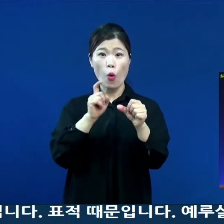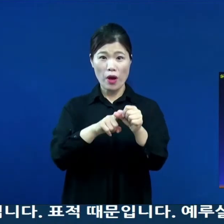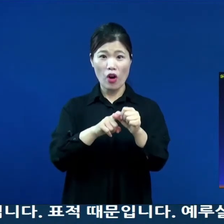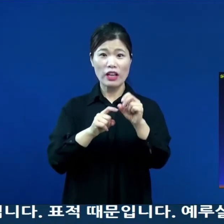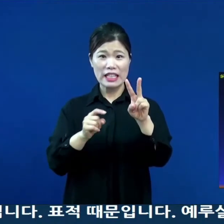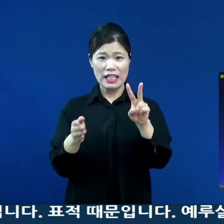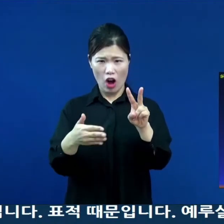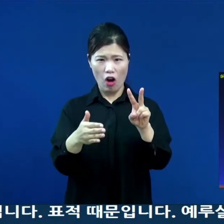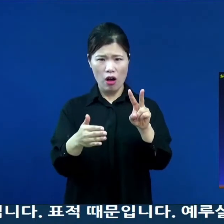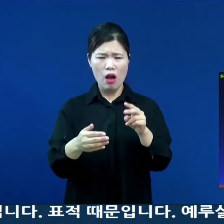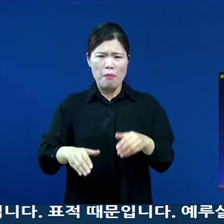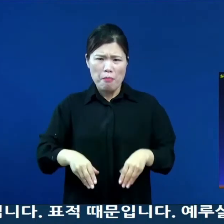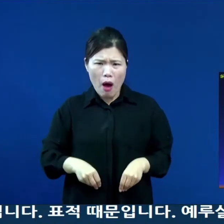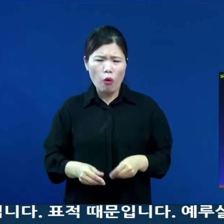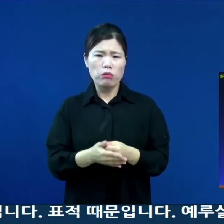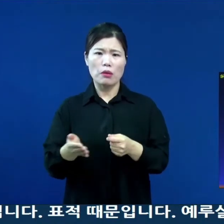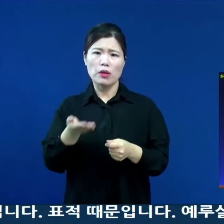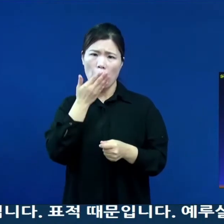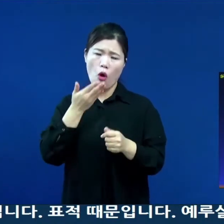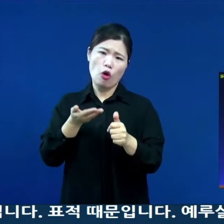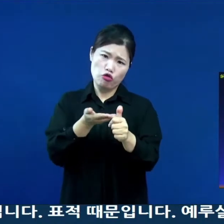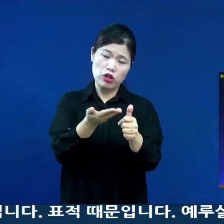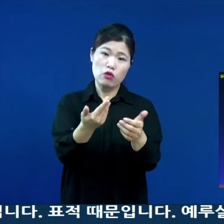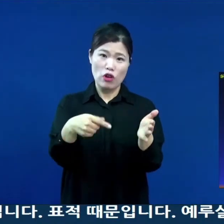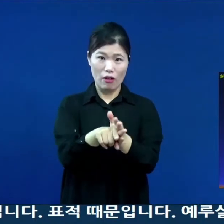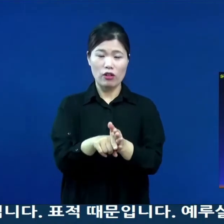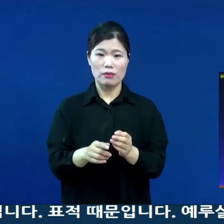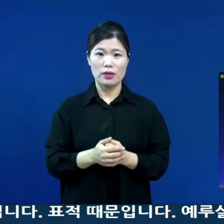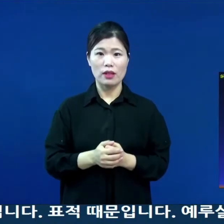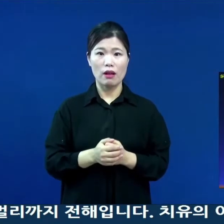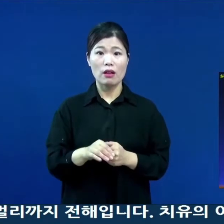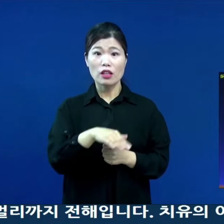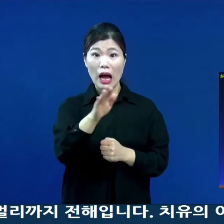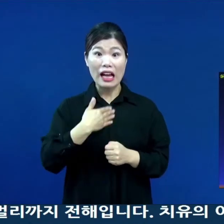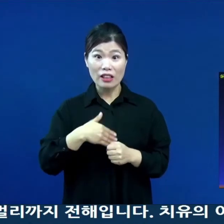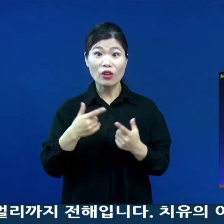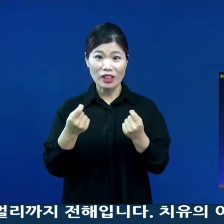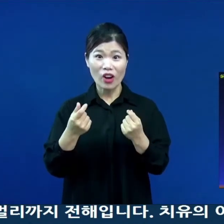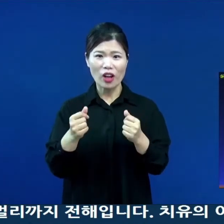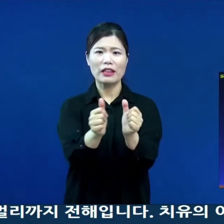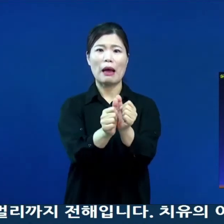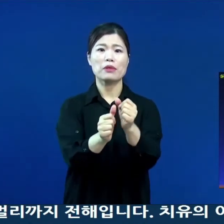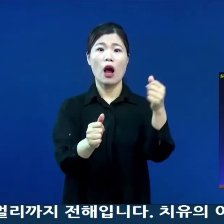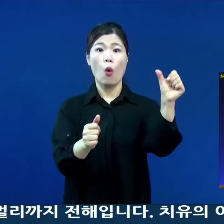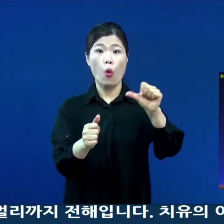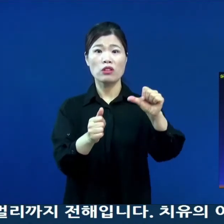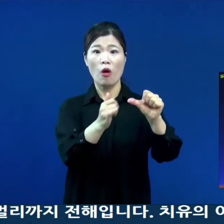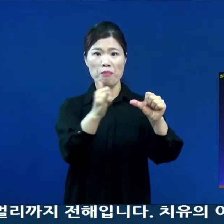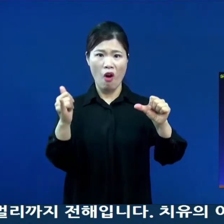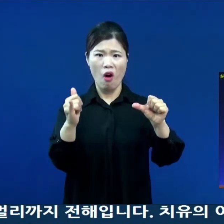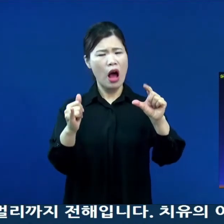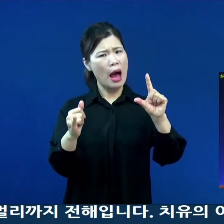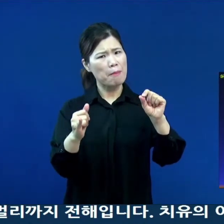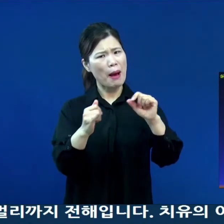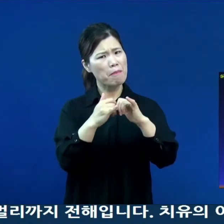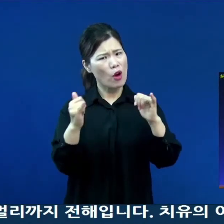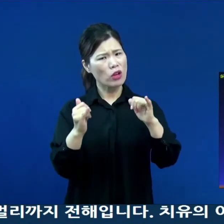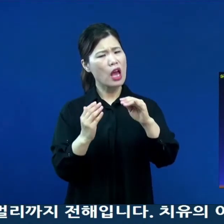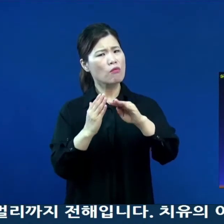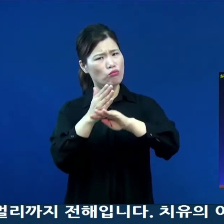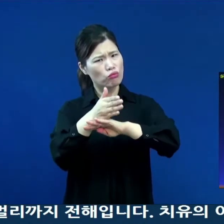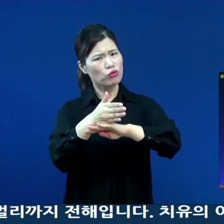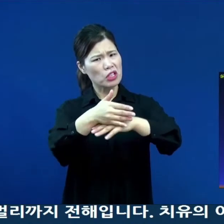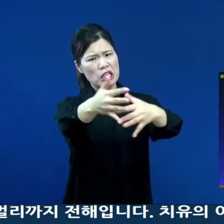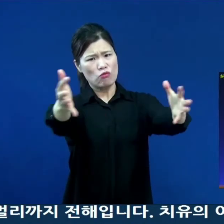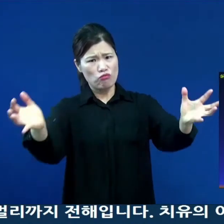배고파서 먹을 걸 주려는 거였죠. 우리가 아는 대로 남자만 5천 명, 10,000명이 넘는 무리였을 것으로 추정이 됩니다.